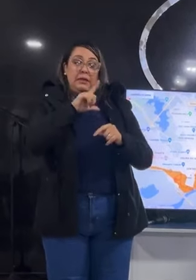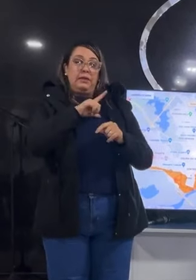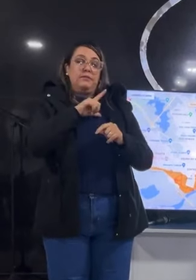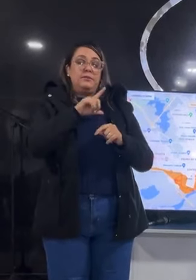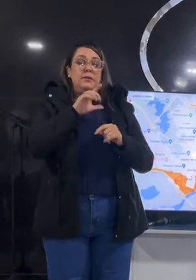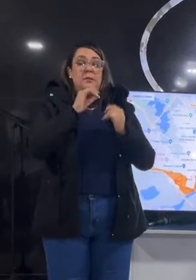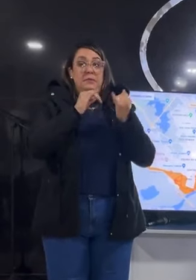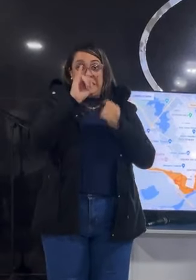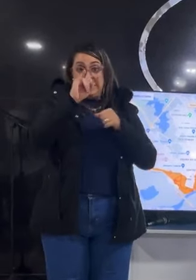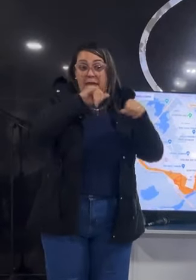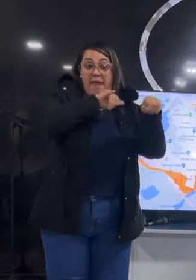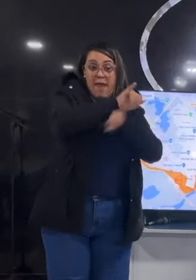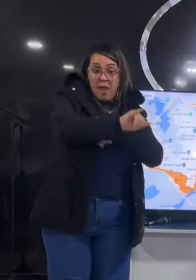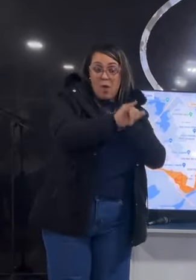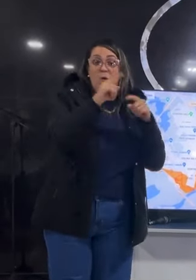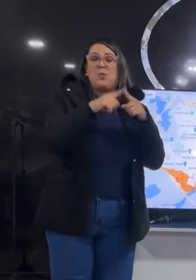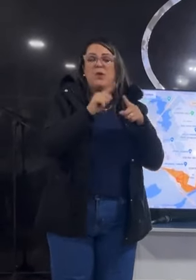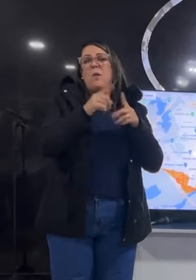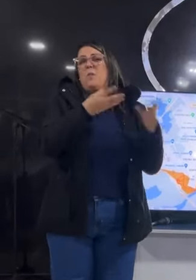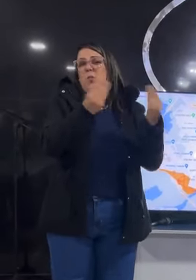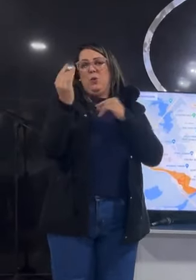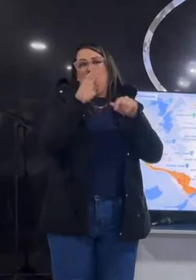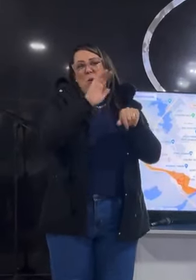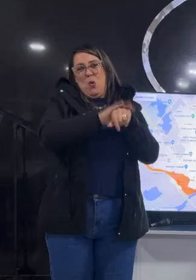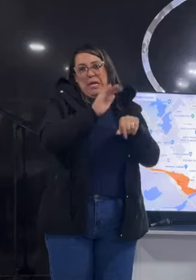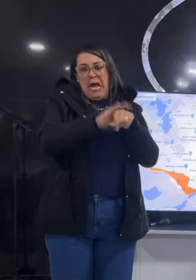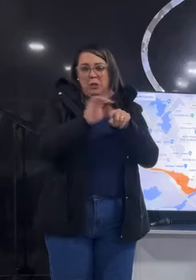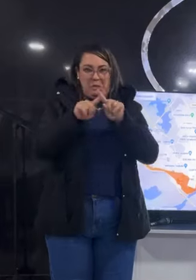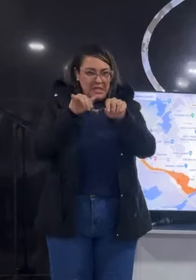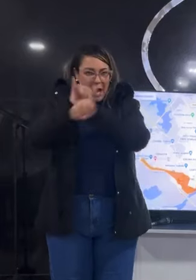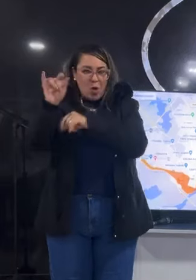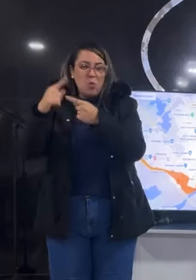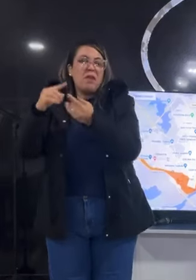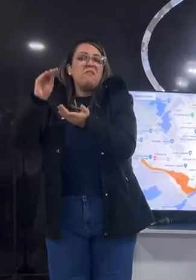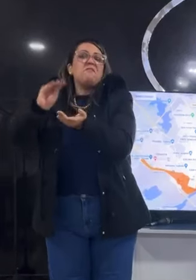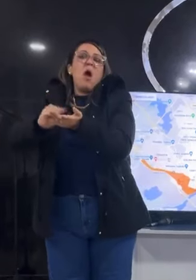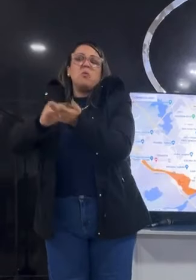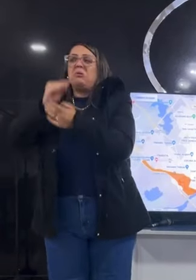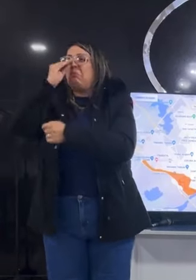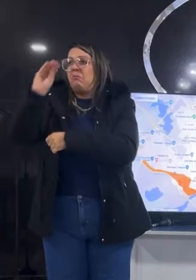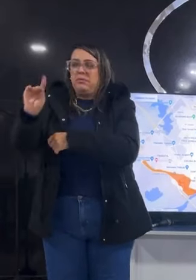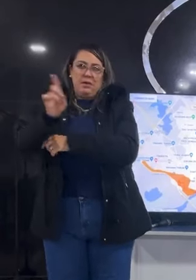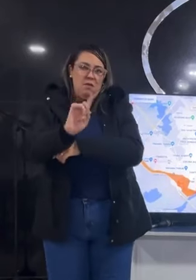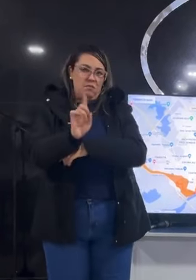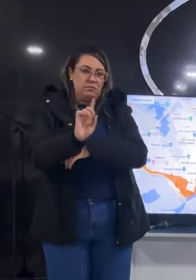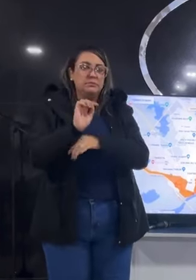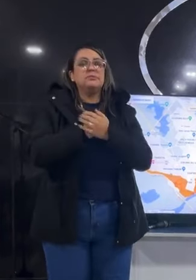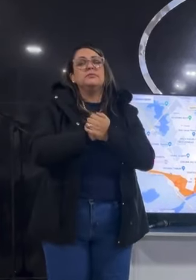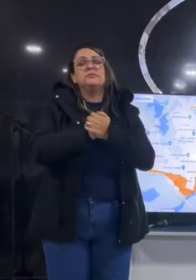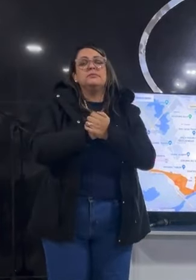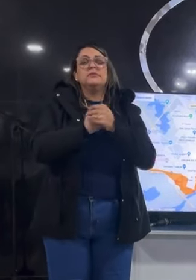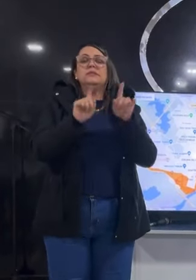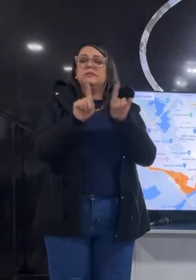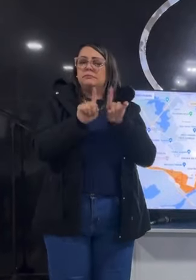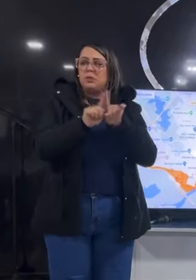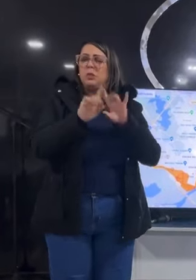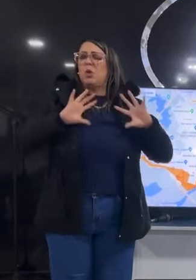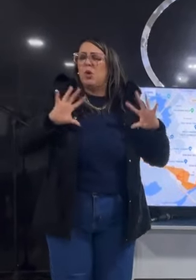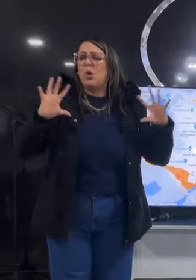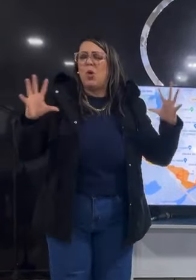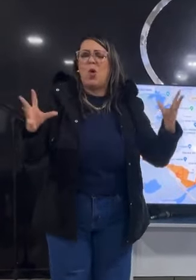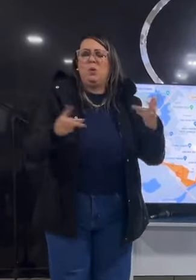se fosse para cometer erro que fosse pelo excesso né pelo exagero mas não pela falta não pela negligência e o quanto tudo isso